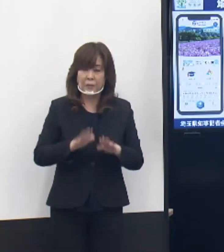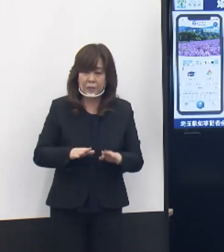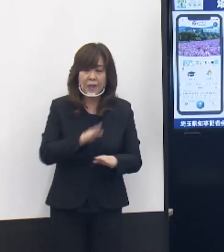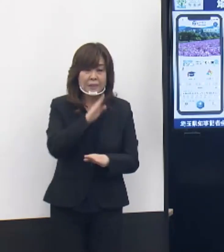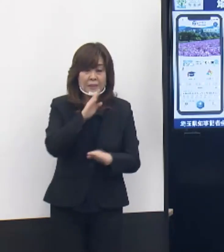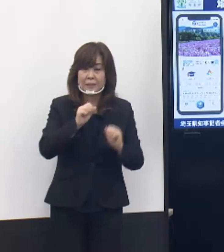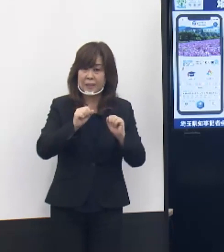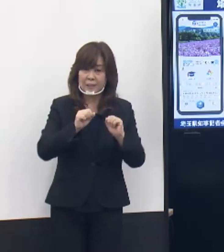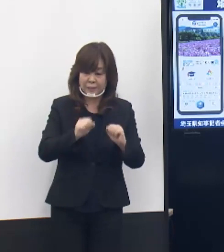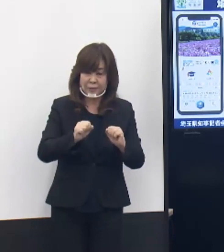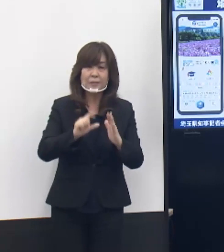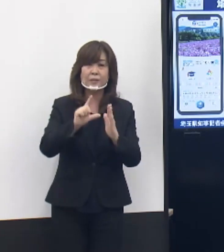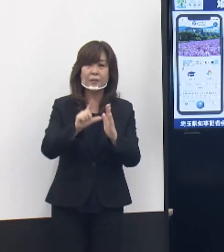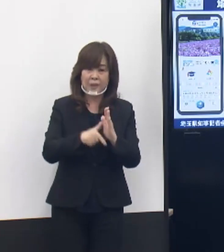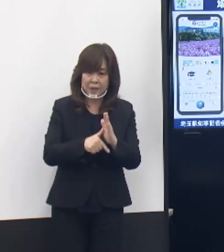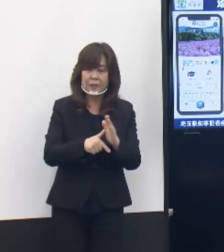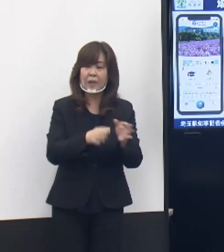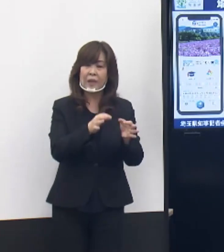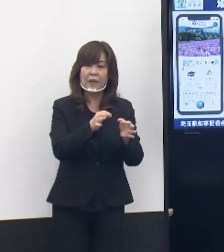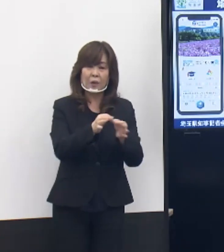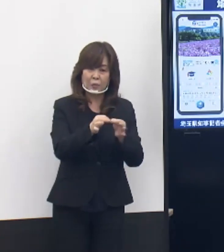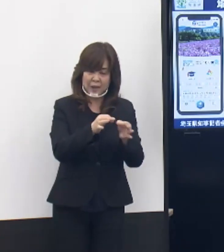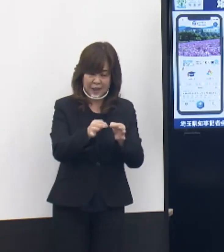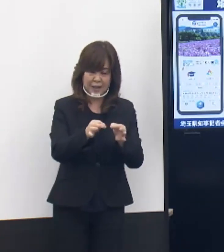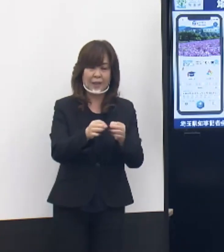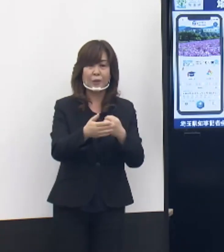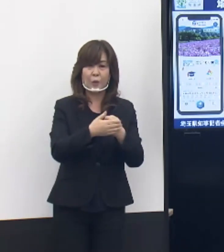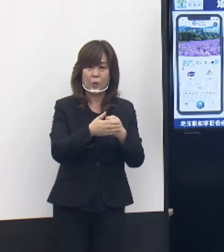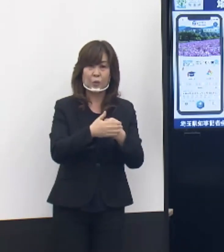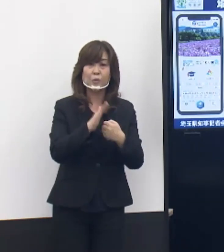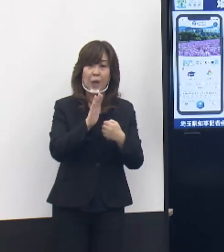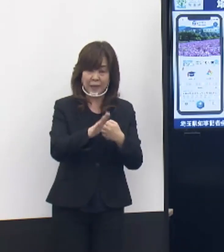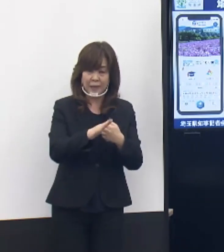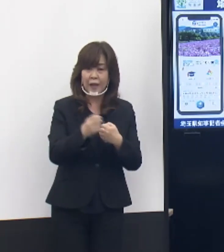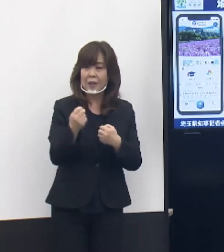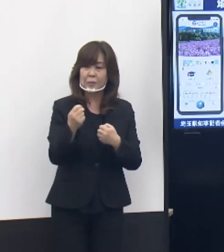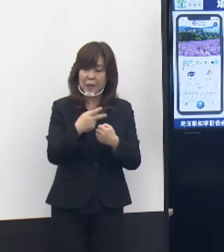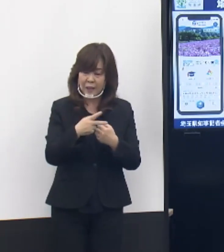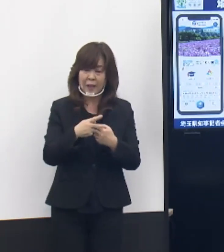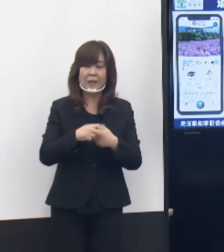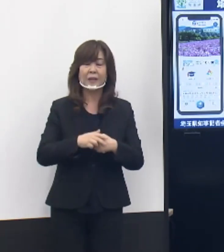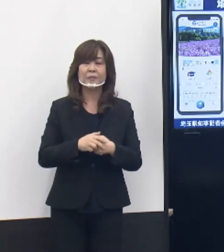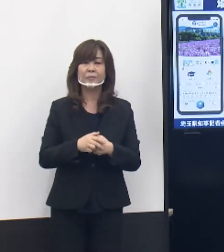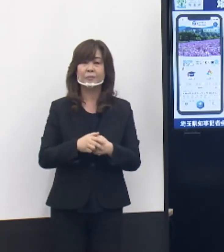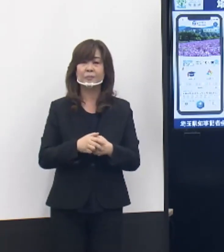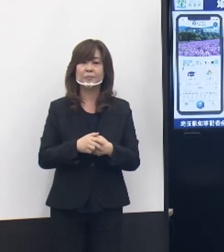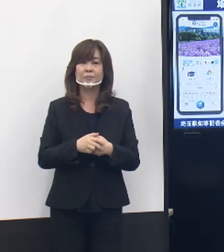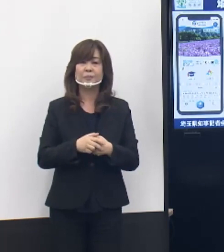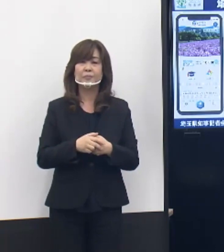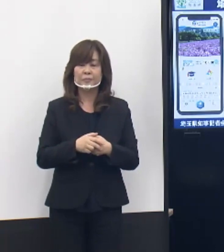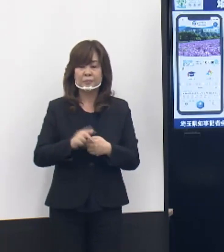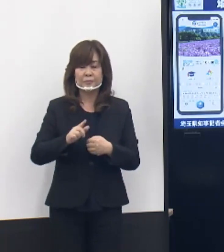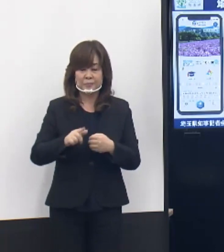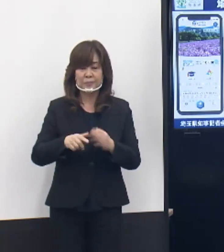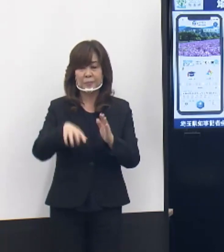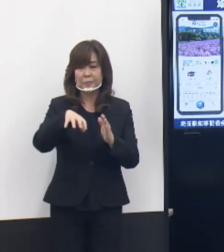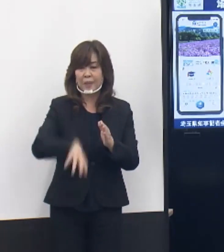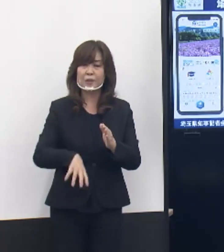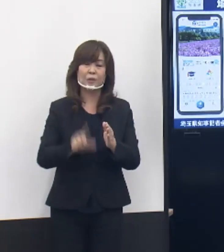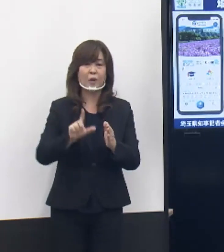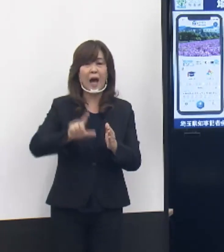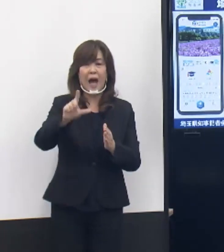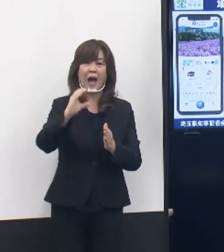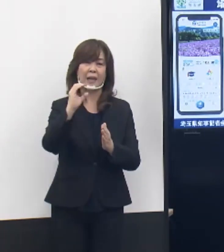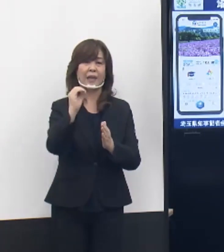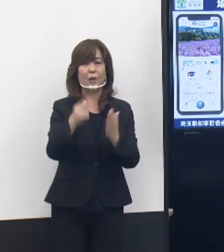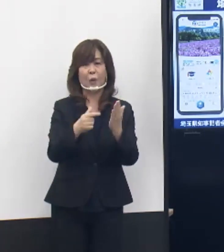ては、単にお店の話はさせていただきましたが、取材していただいた方はお分かりになったと思うんですが、上尾の駅の改札の